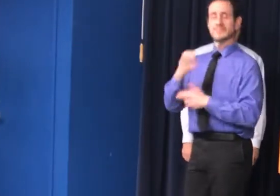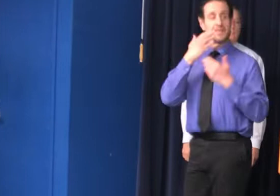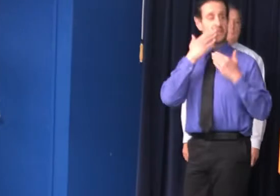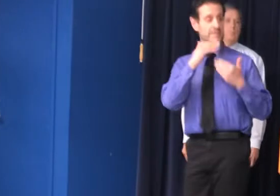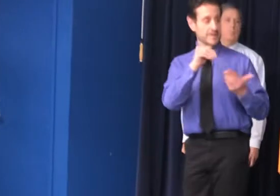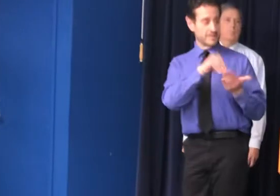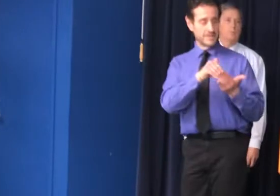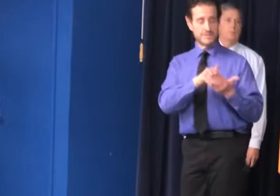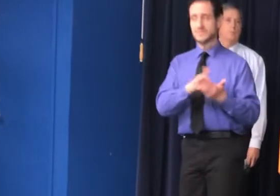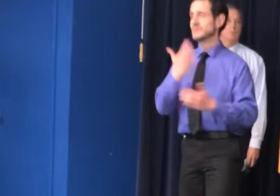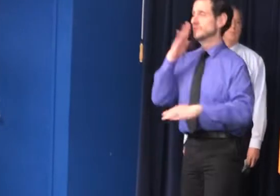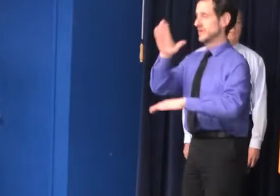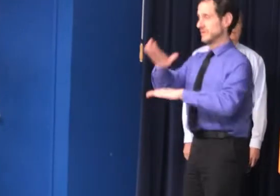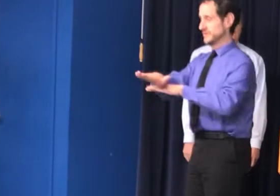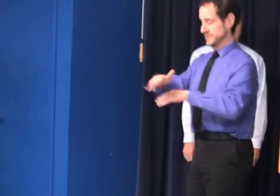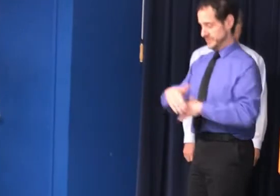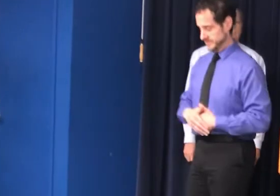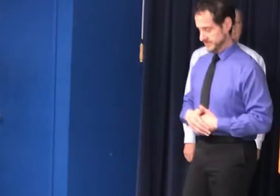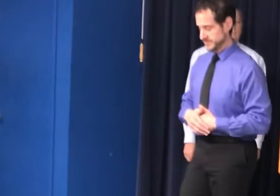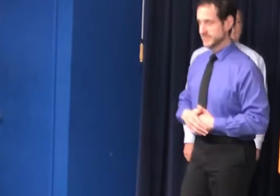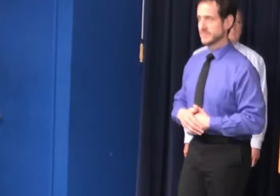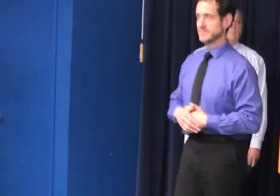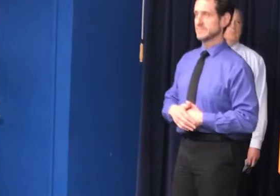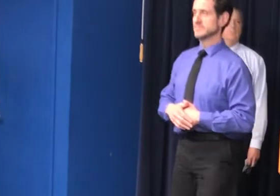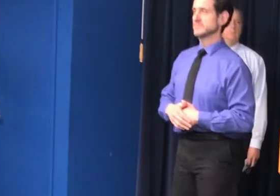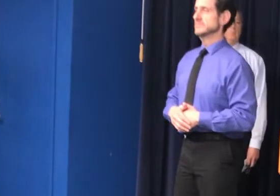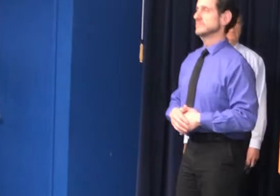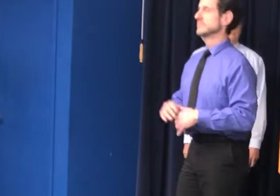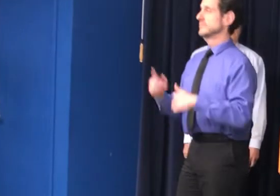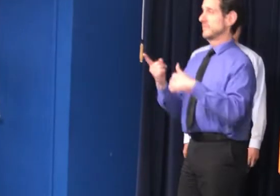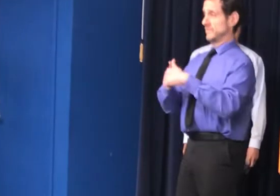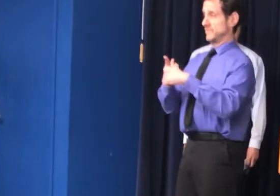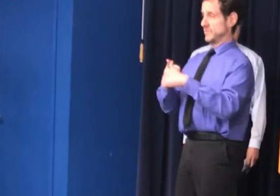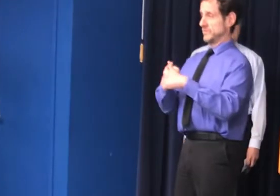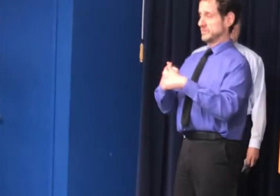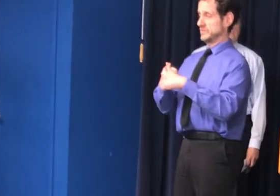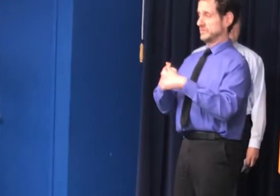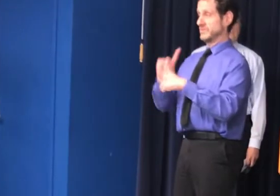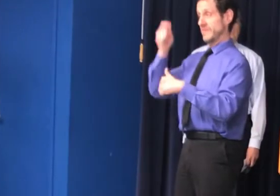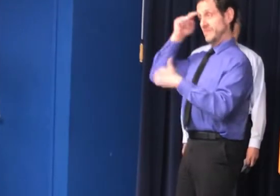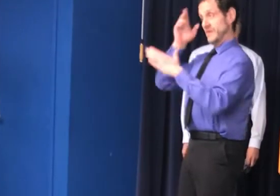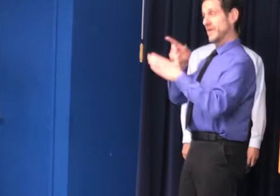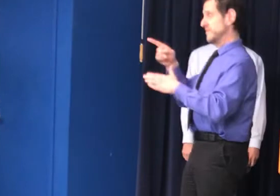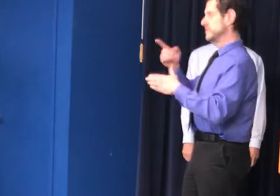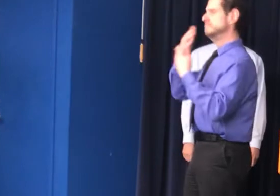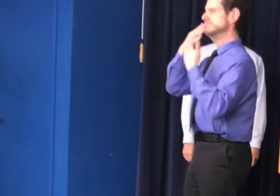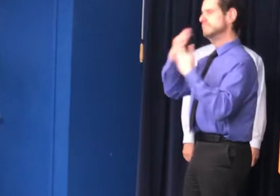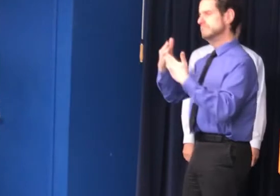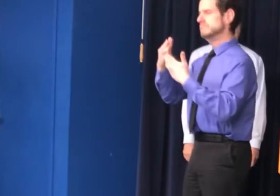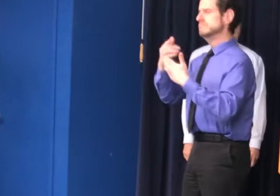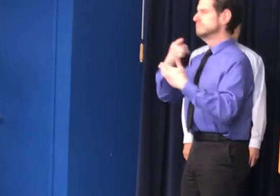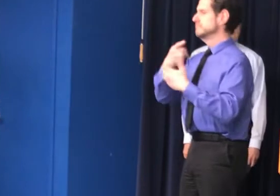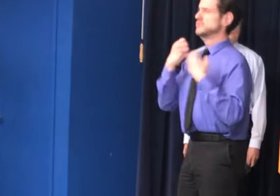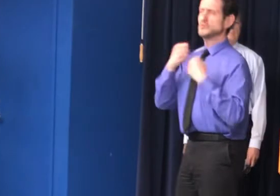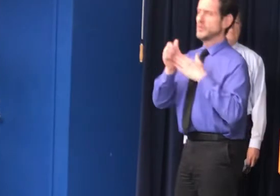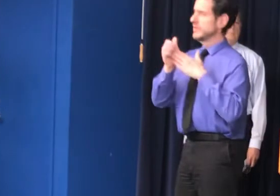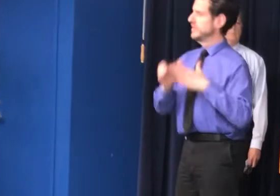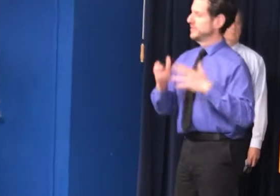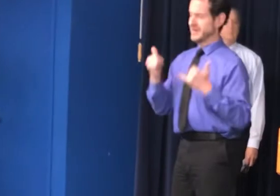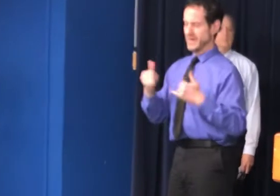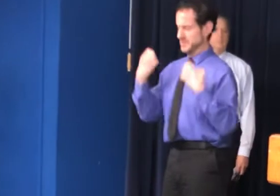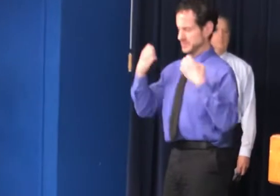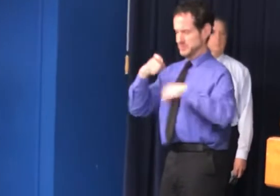Thank you, Doctor. Good afternoon. First, I would like to commend Governor Pritzker for his leadership in this time of